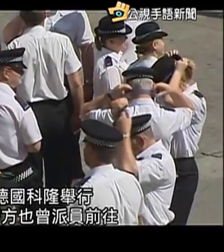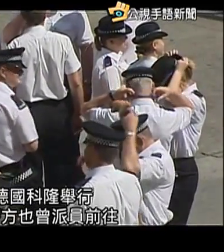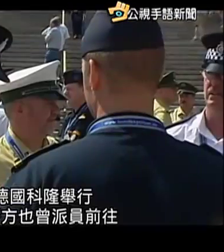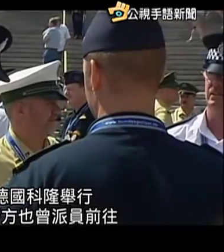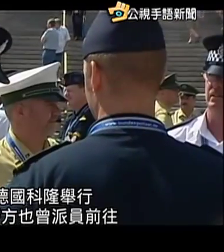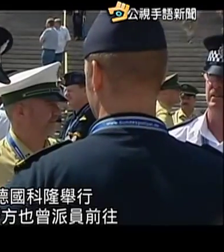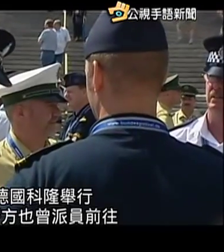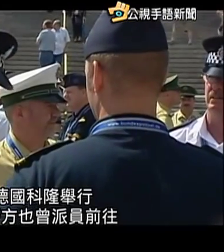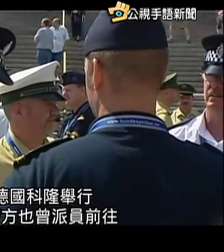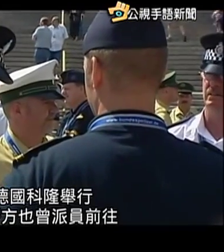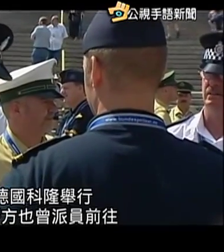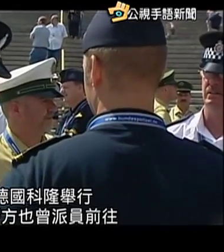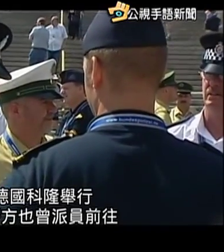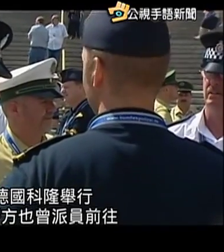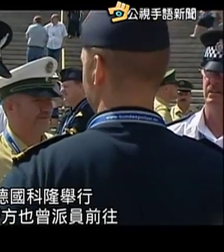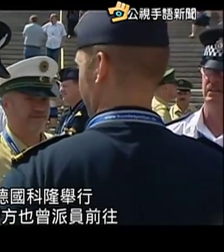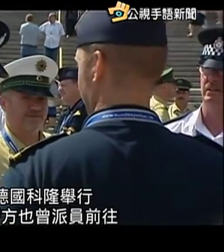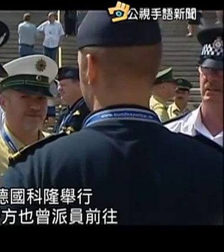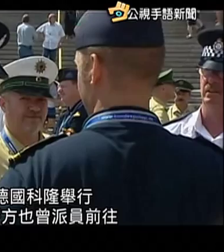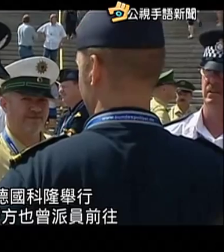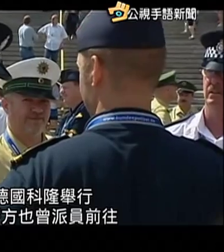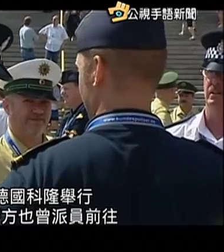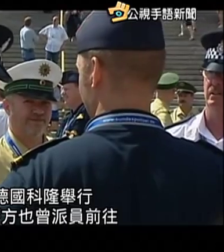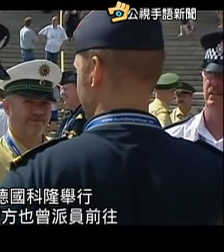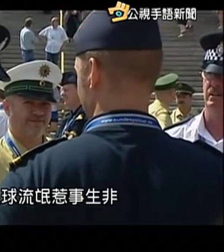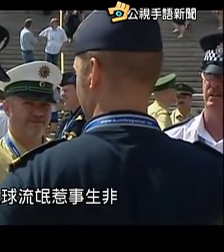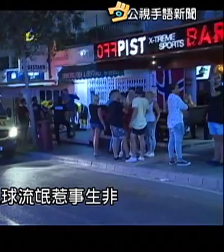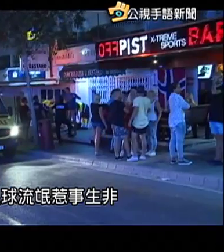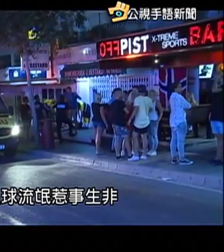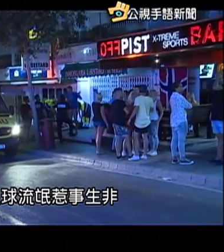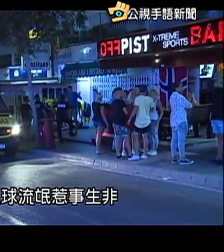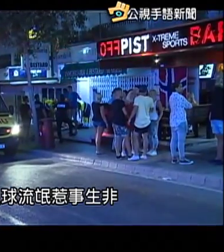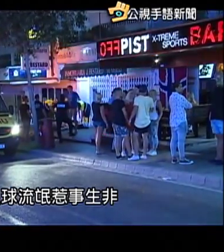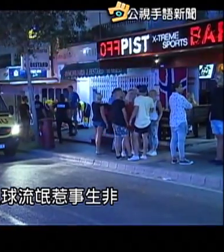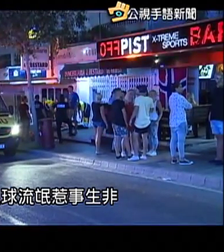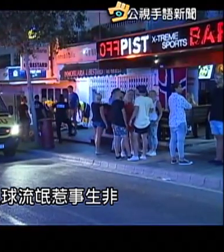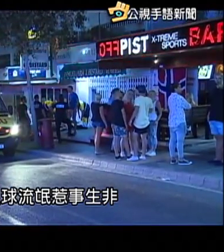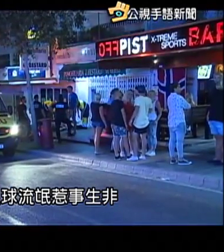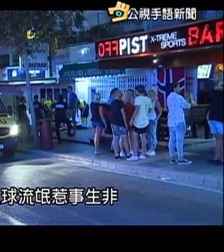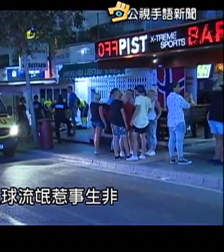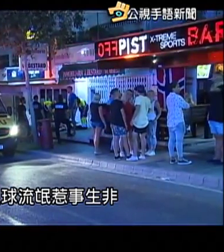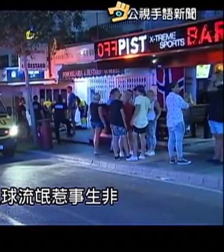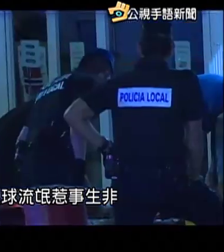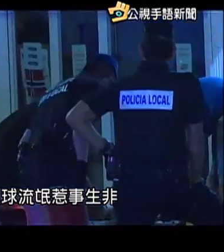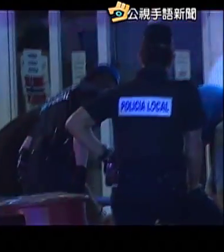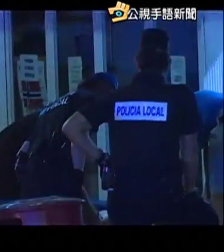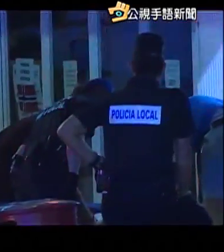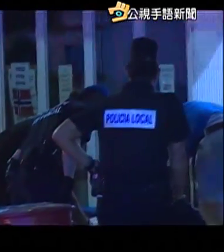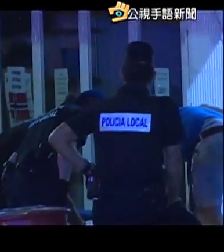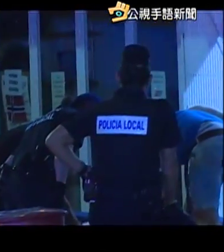隆举行，英国警方也曾派员前往。防范足球流氓惹是生非。记者王慧文整理报道。